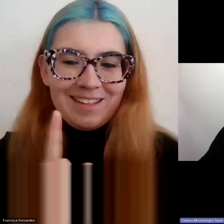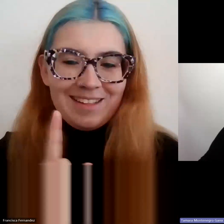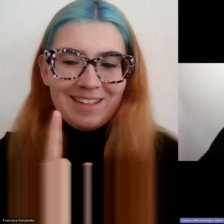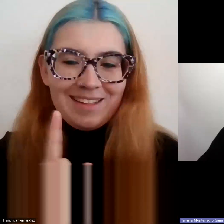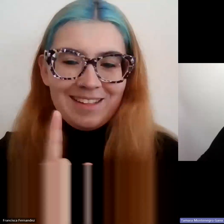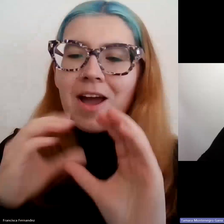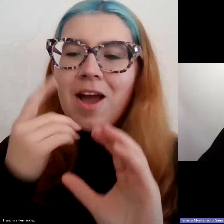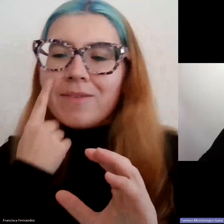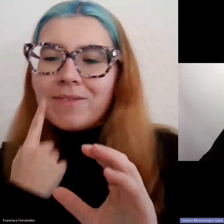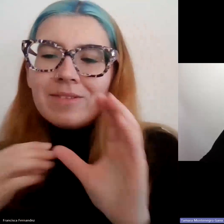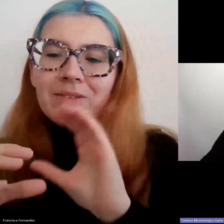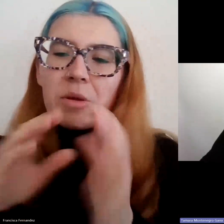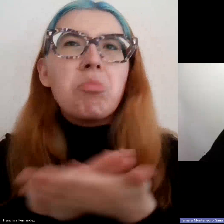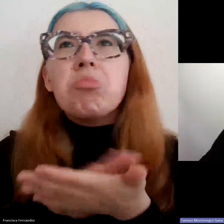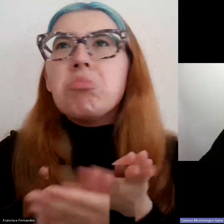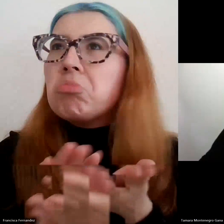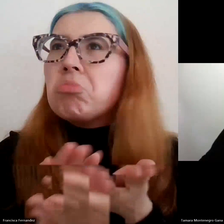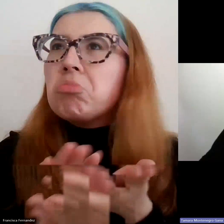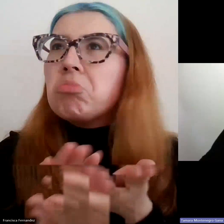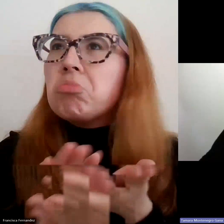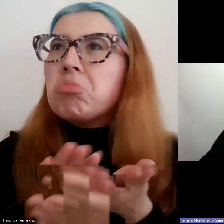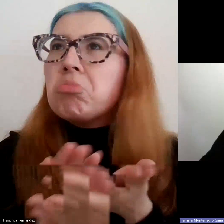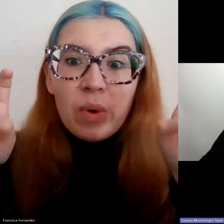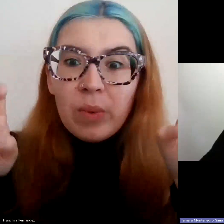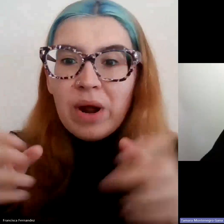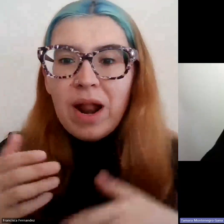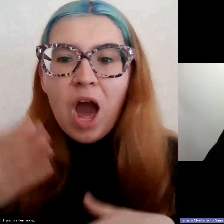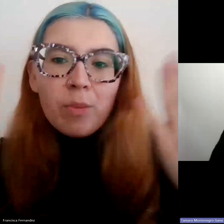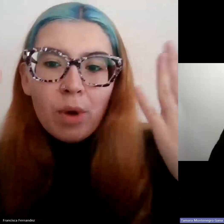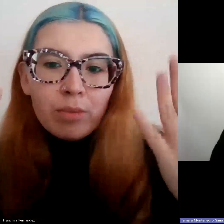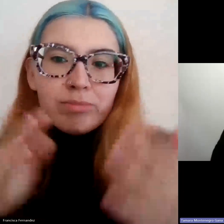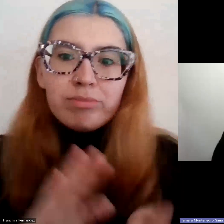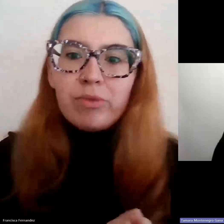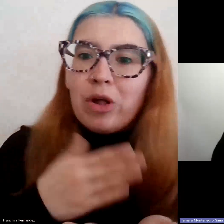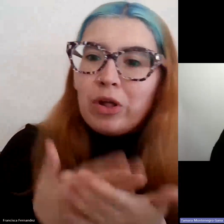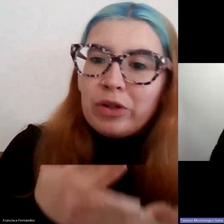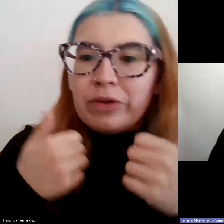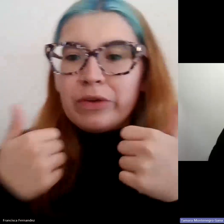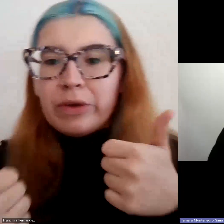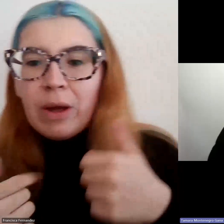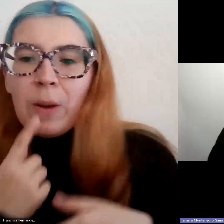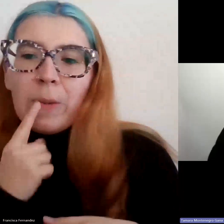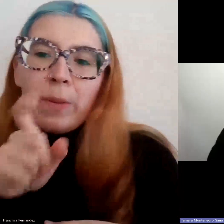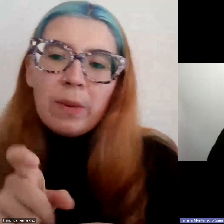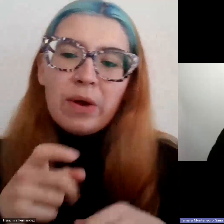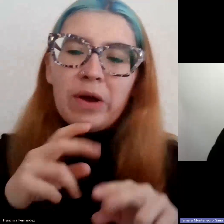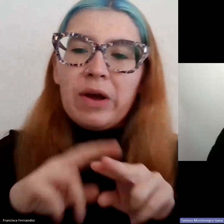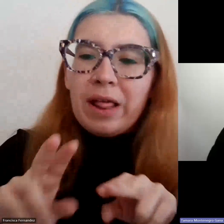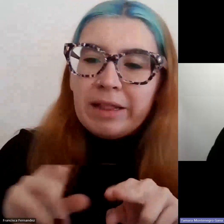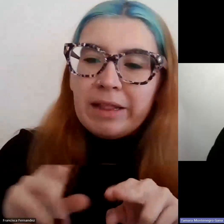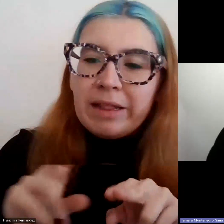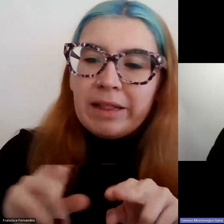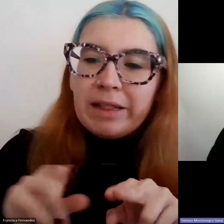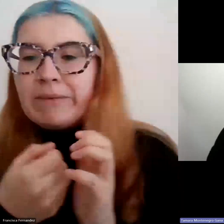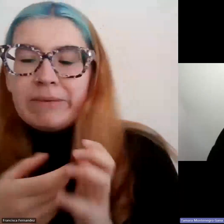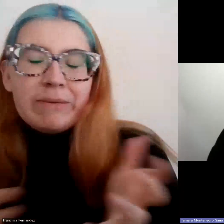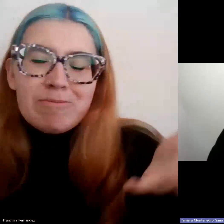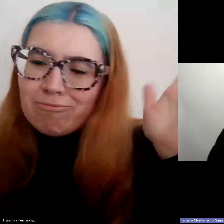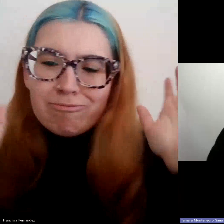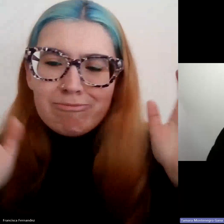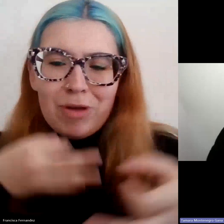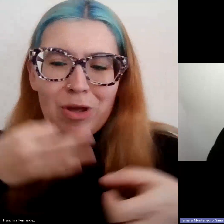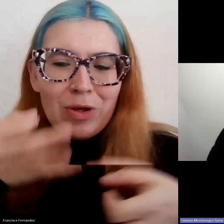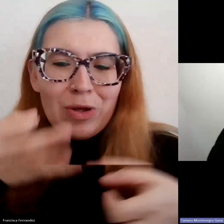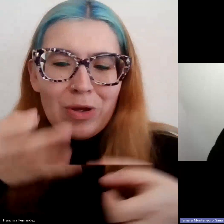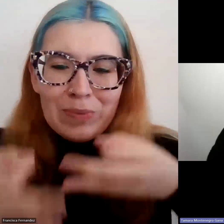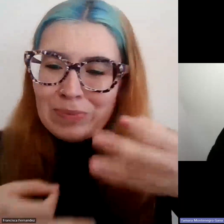necesidad positiva, una actividad positiva, de ver esa comunicación, por ejemplo, en los temas de los saludos, cómo estás, que se preguntaran